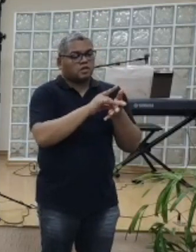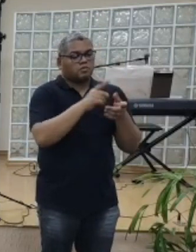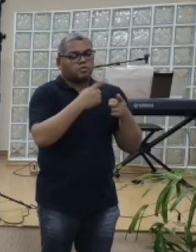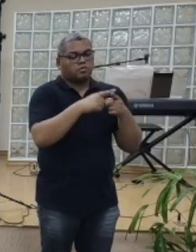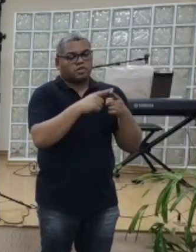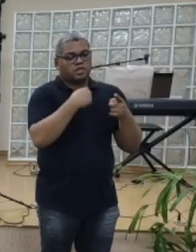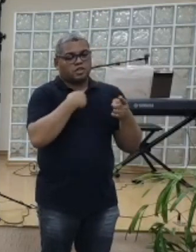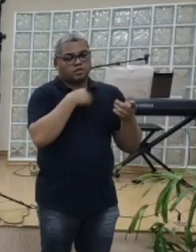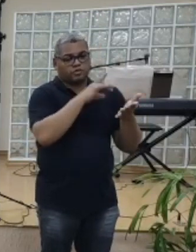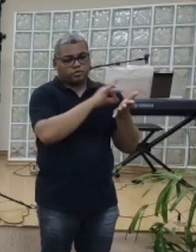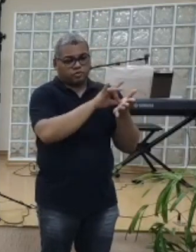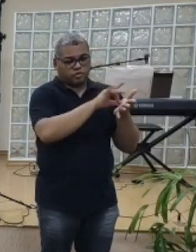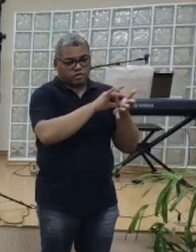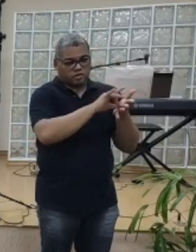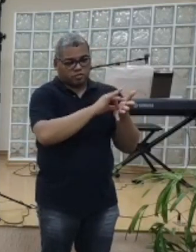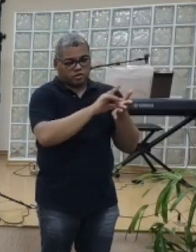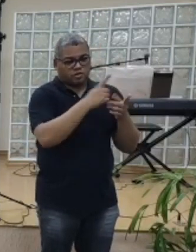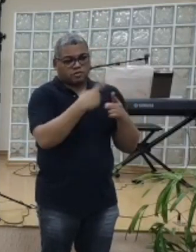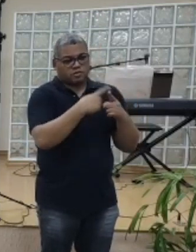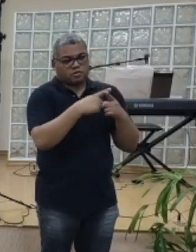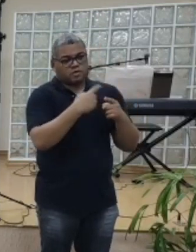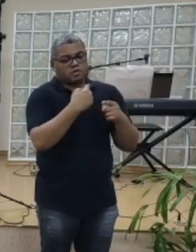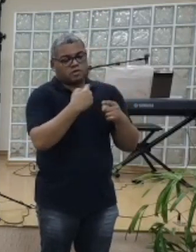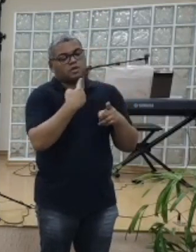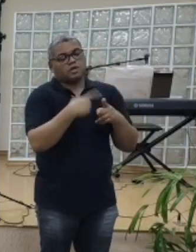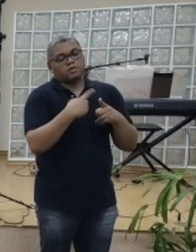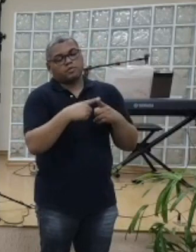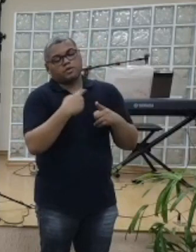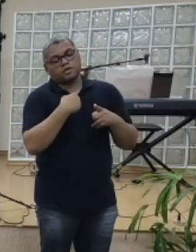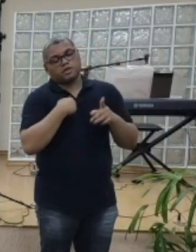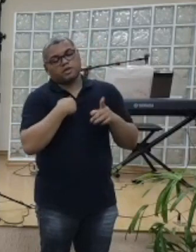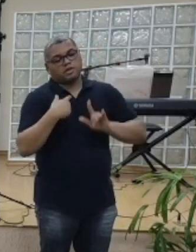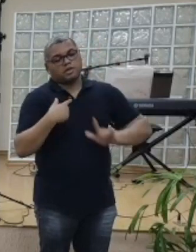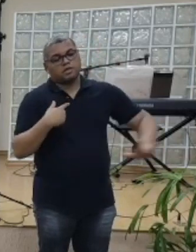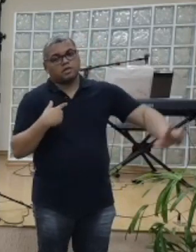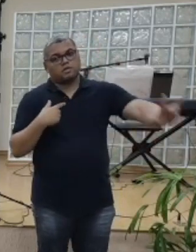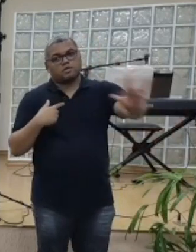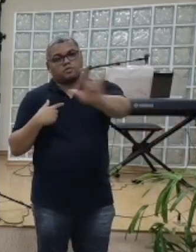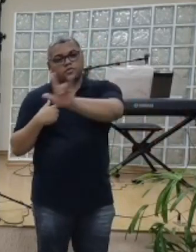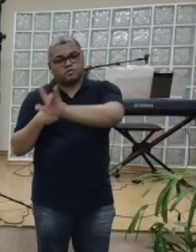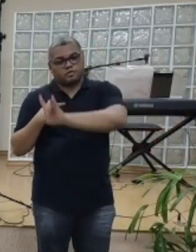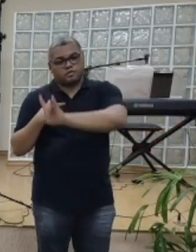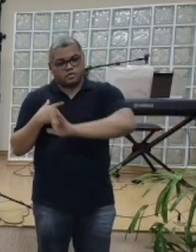esses instantes. Te pedimos, ó Pai, que tu estejas motivando o seu povo,